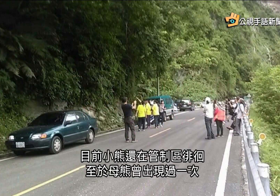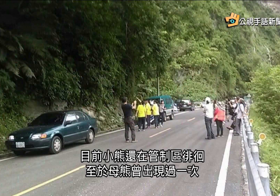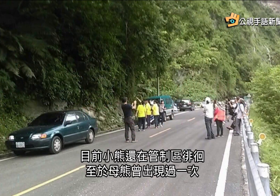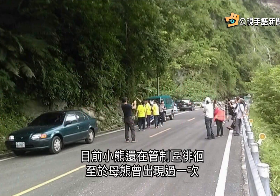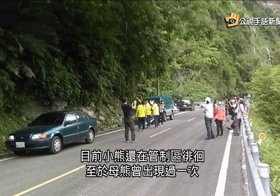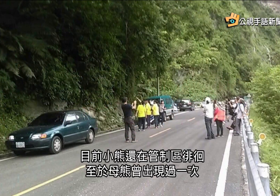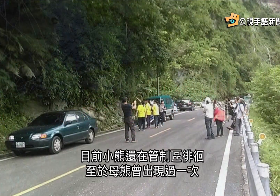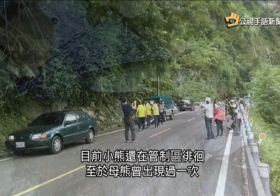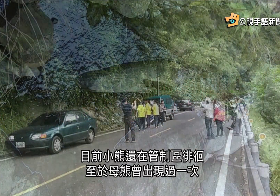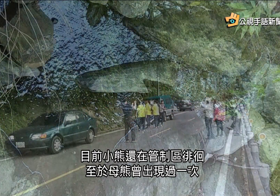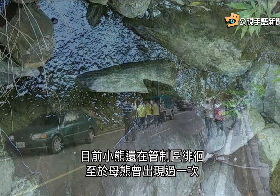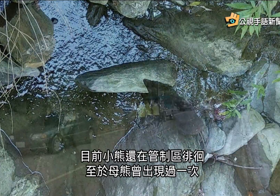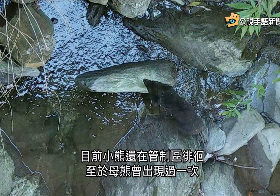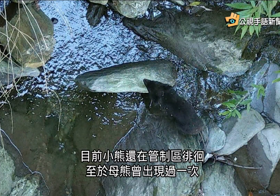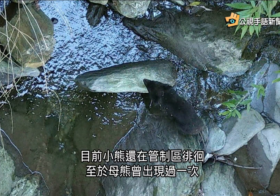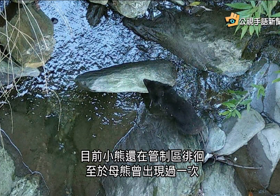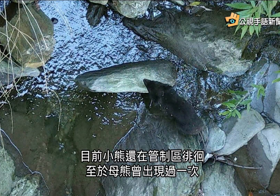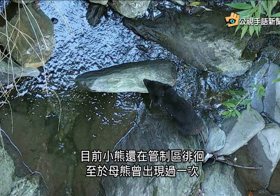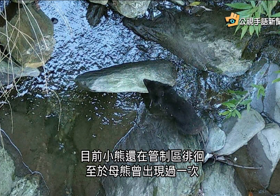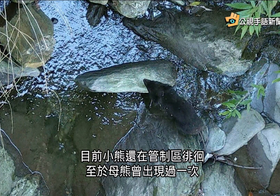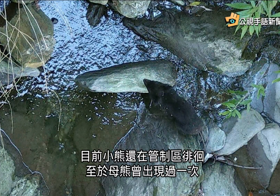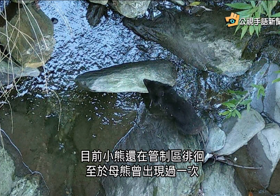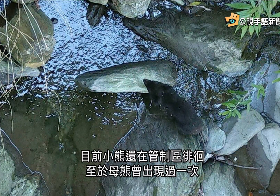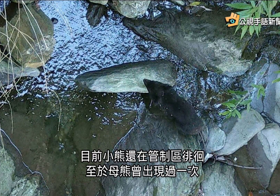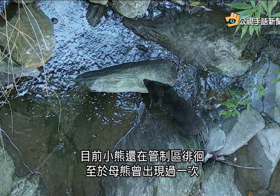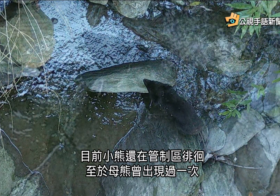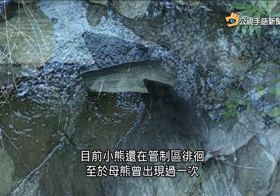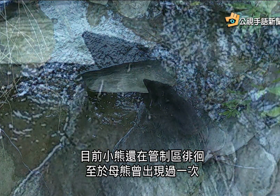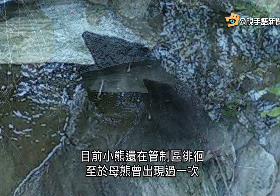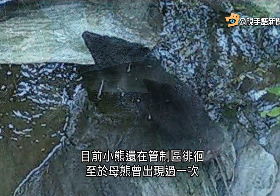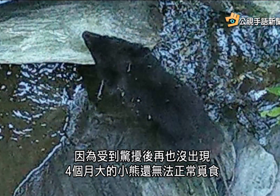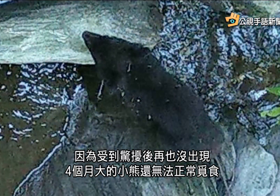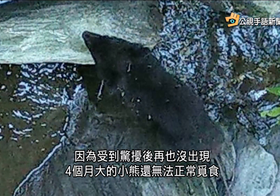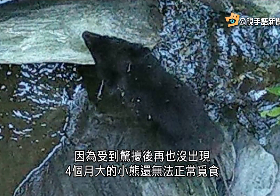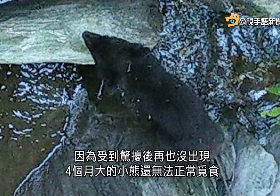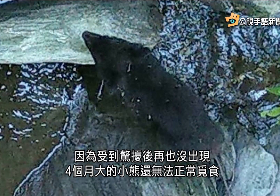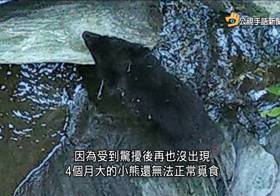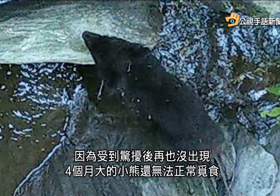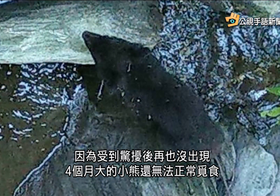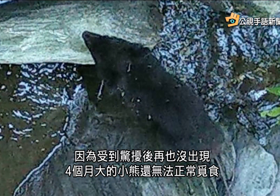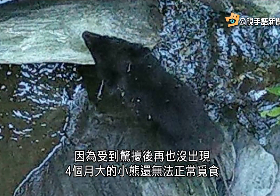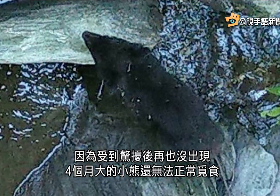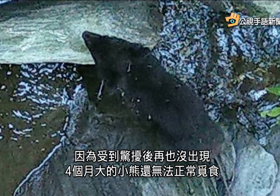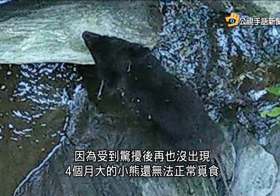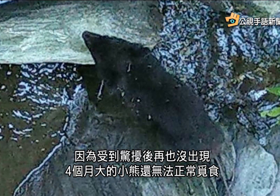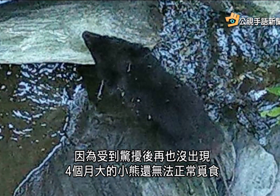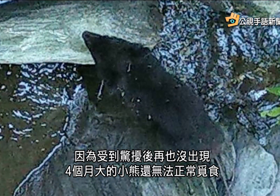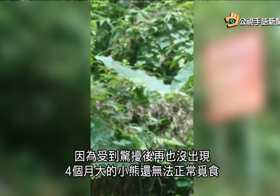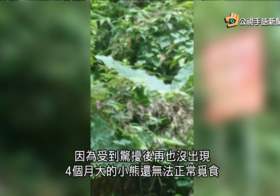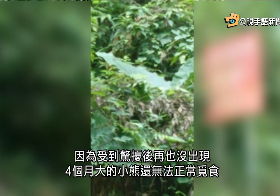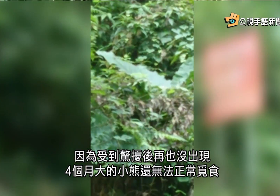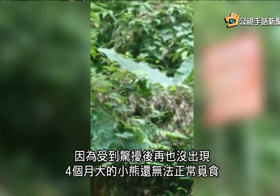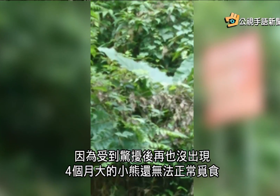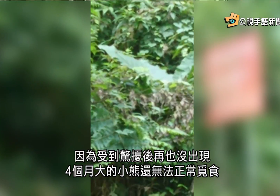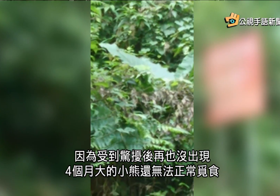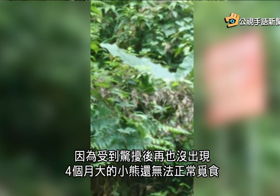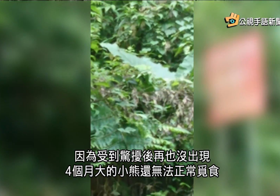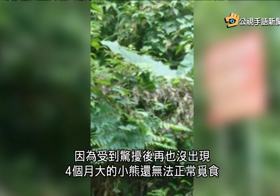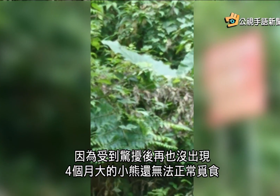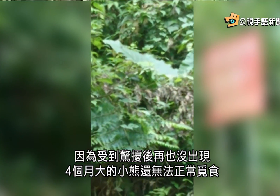还在管制区徘徊，至于母熊曾出现过一次，因为受到惊扰后再也没出现。4个月大的小熊还无法